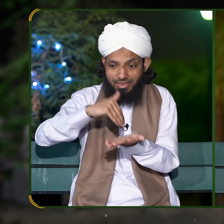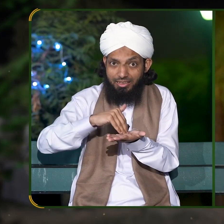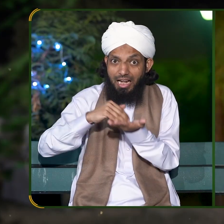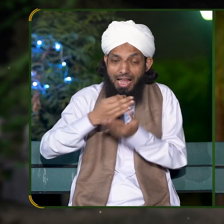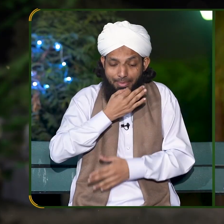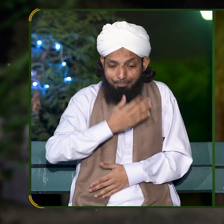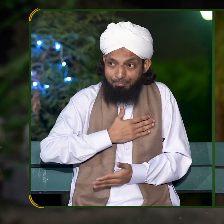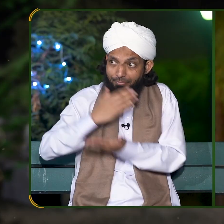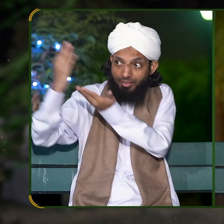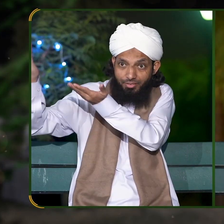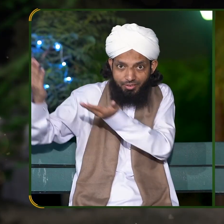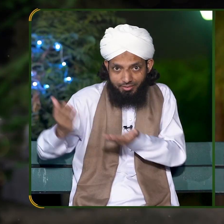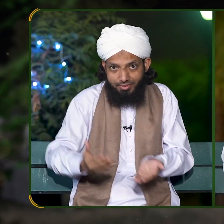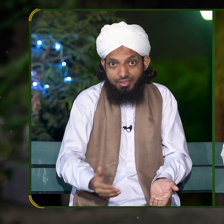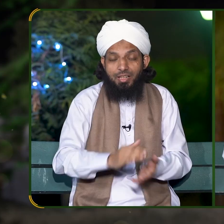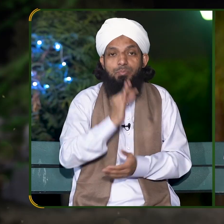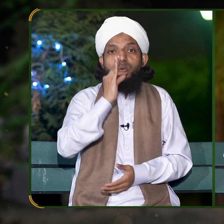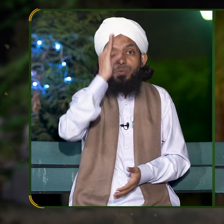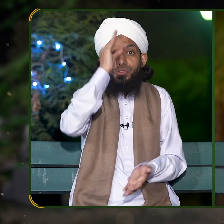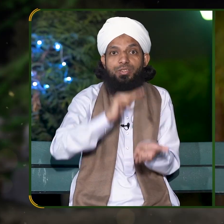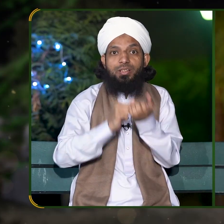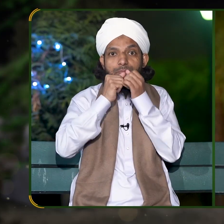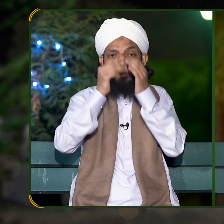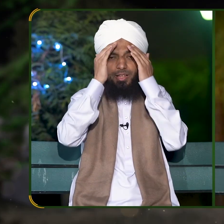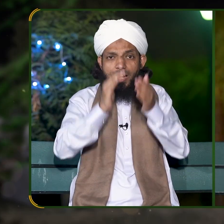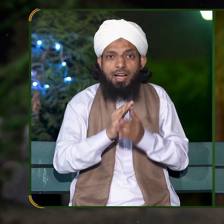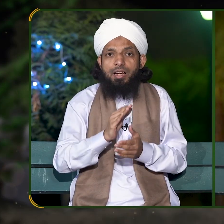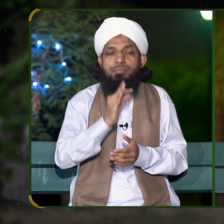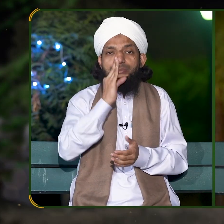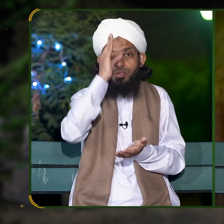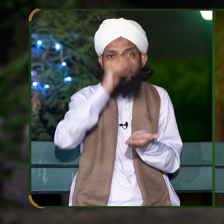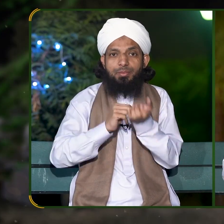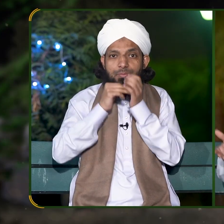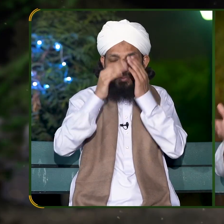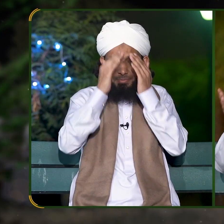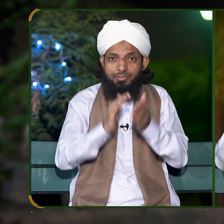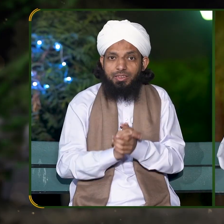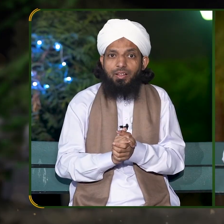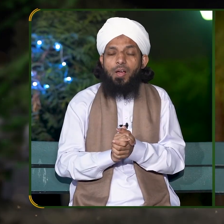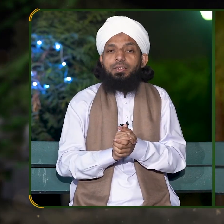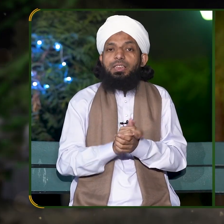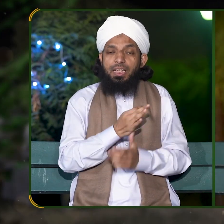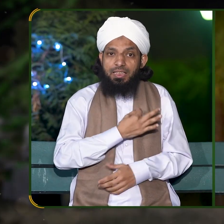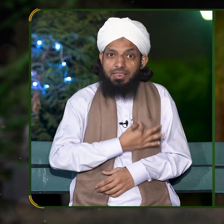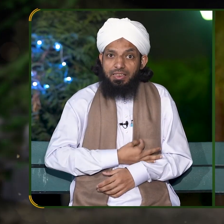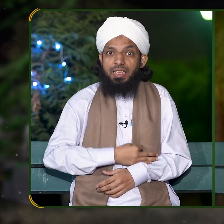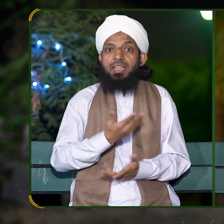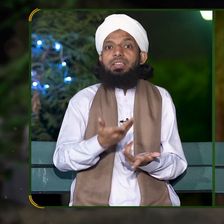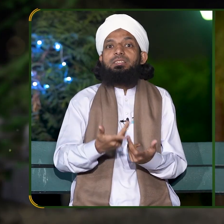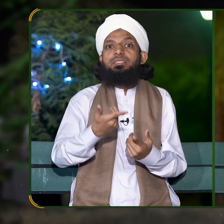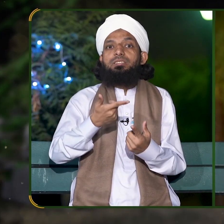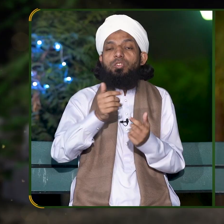آتے ہیں۔ آپ وہ ہیں جن کے مبارک دربار میں اللہ کے جو نیک بندے